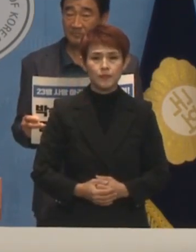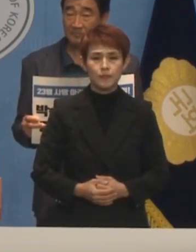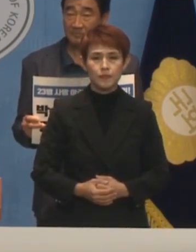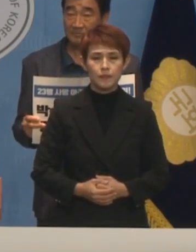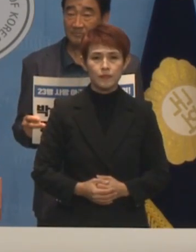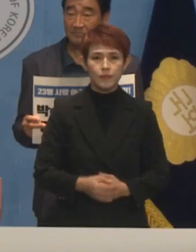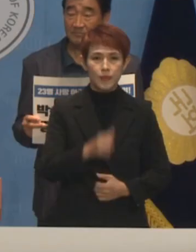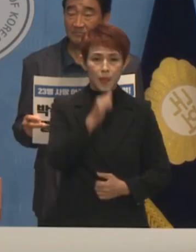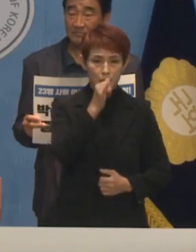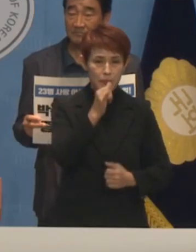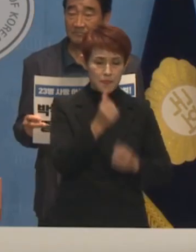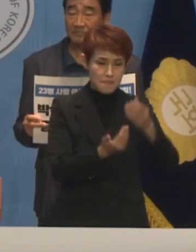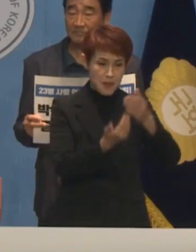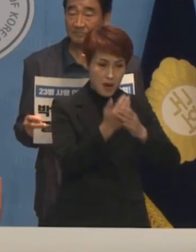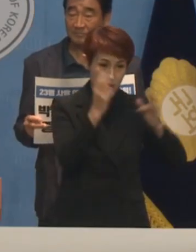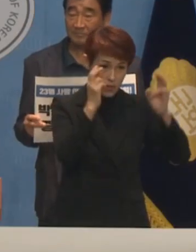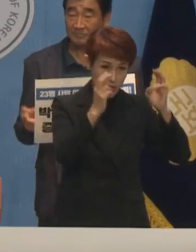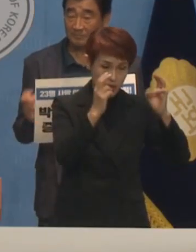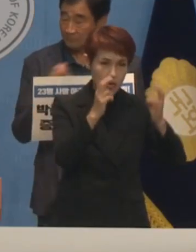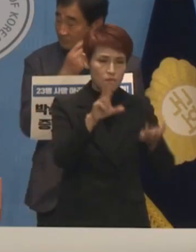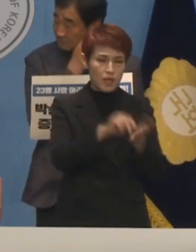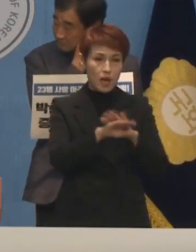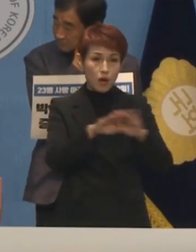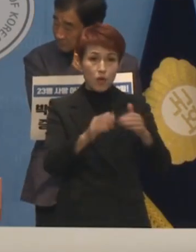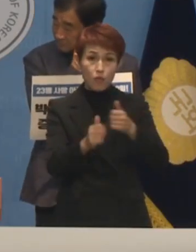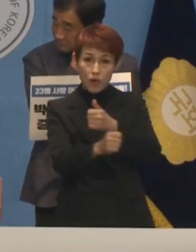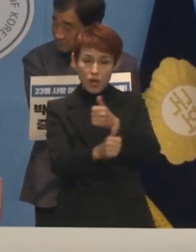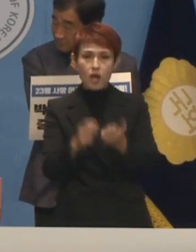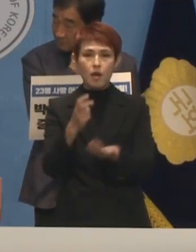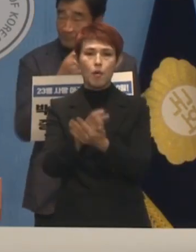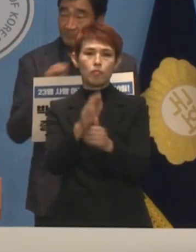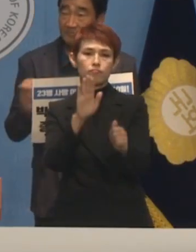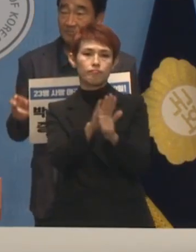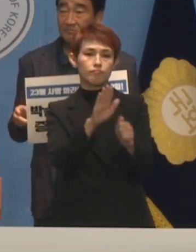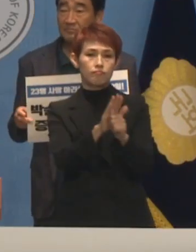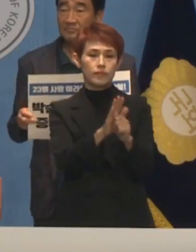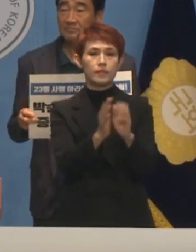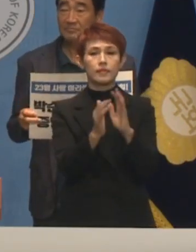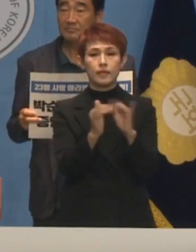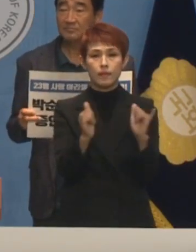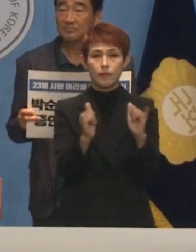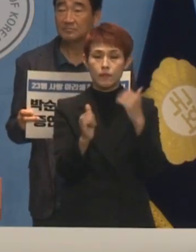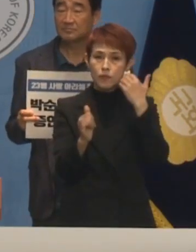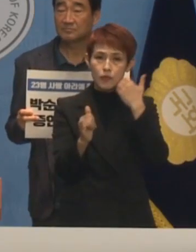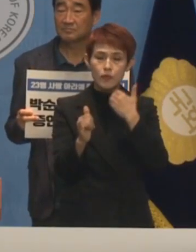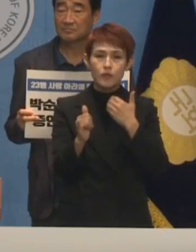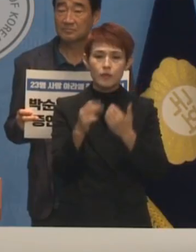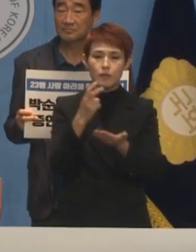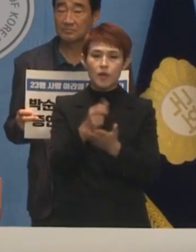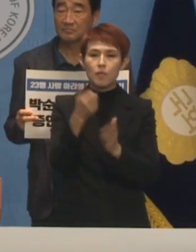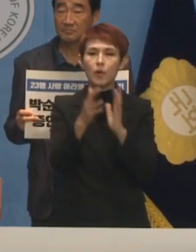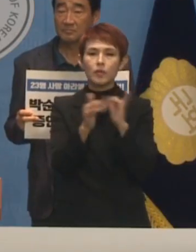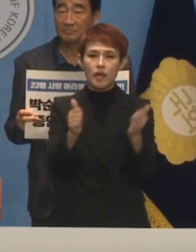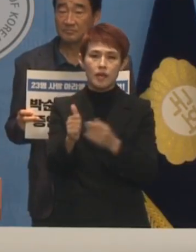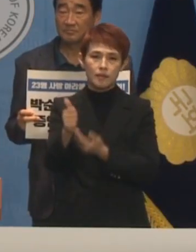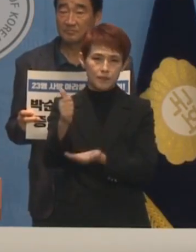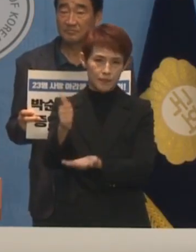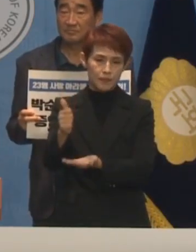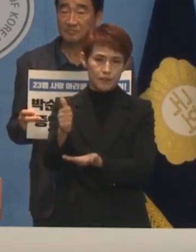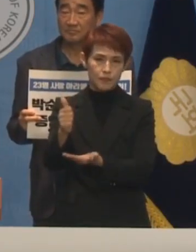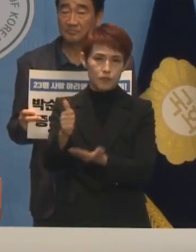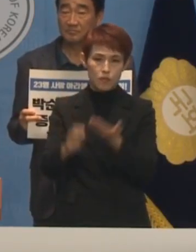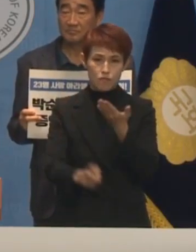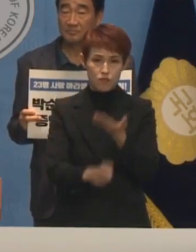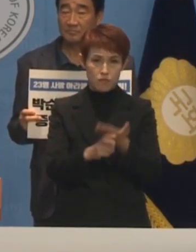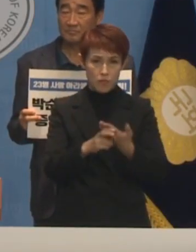아리셀 대책위에 법률 지원을 맡고 계십니다. 우리 법률지원단의 신하나 변호사님 모시고 불법